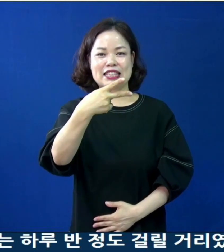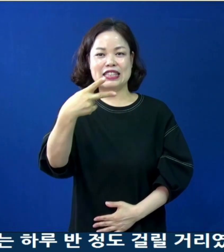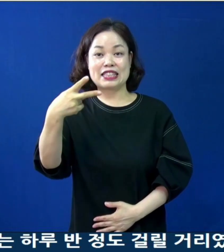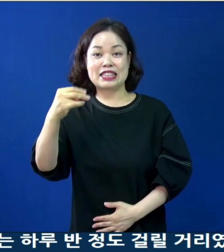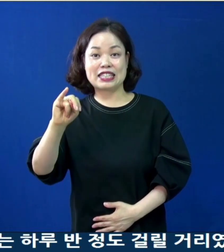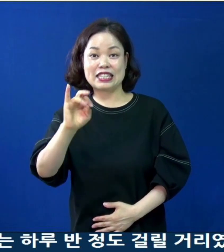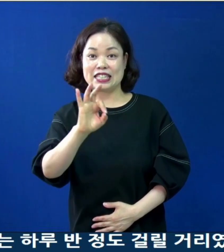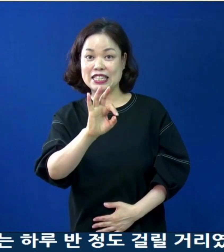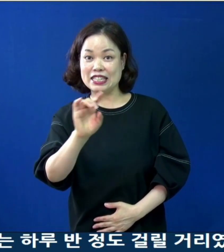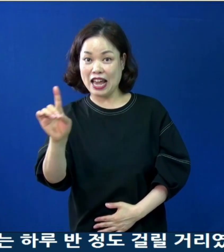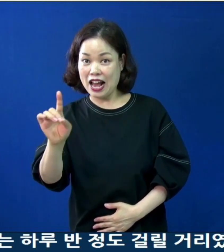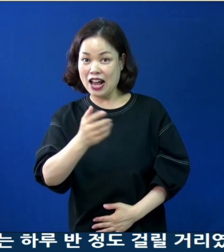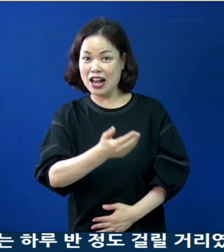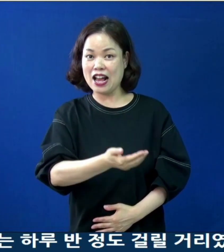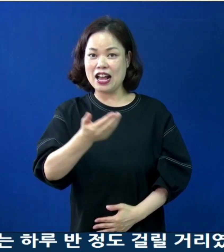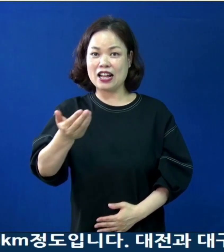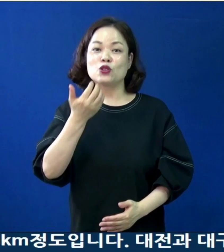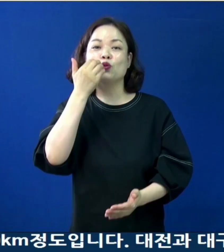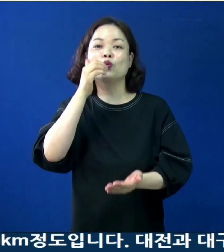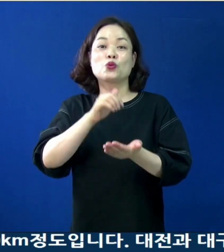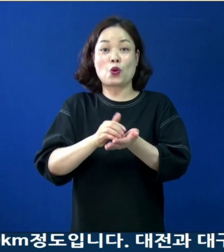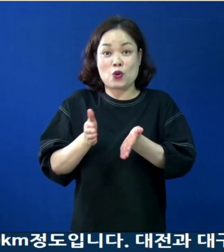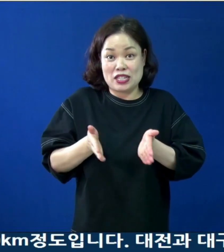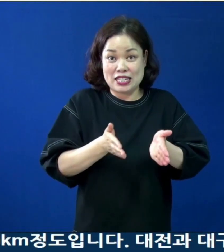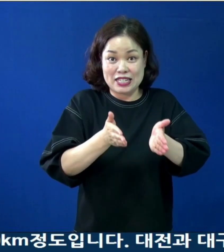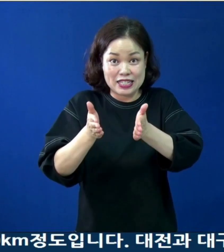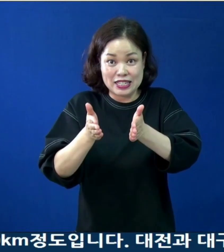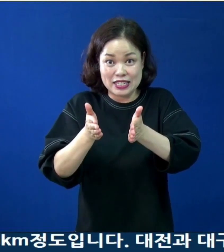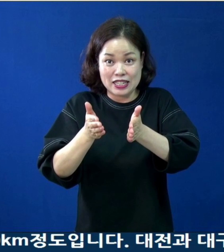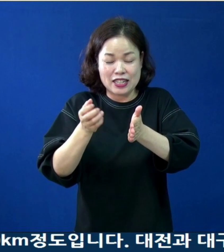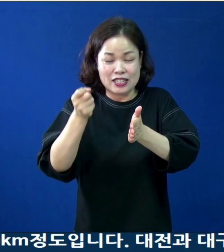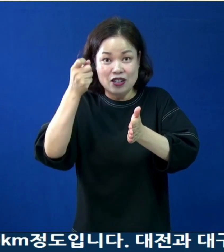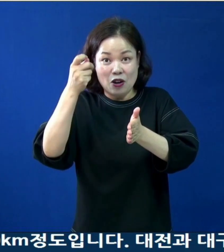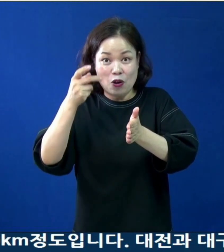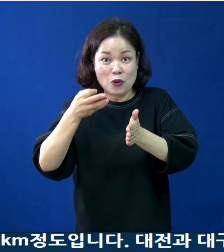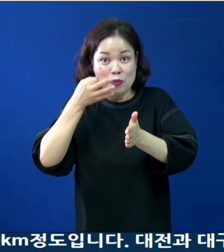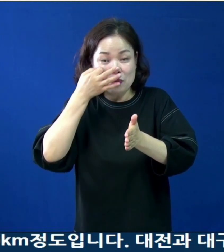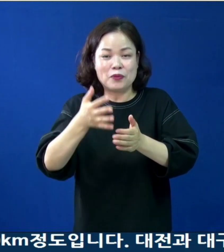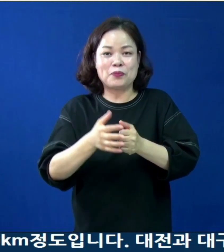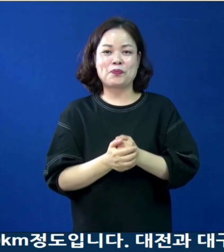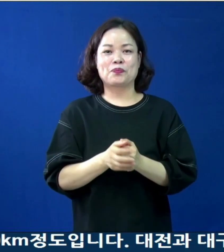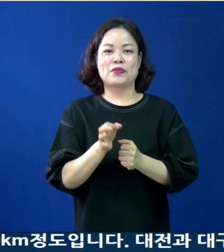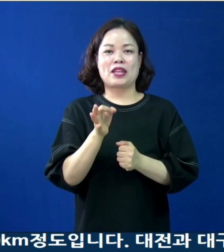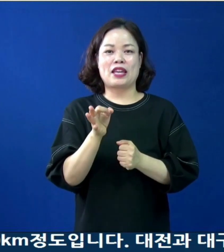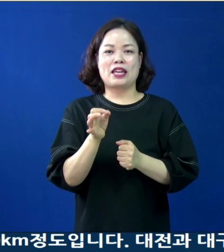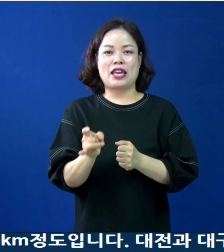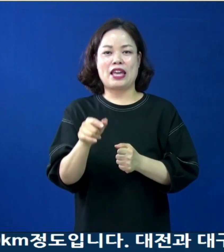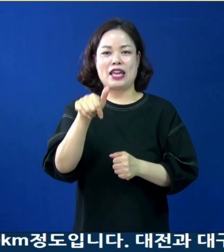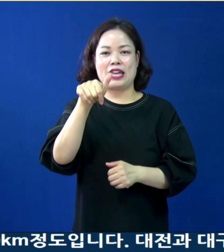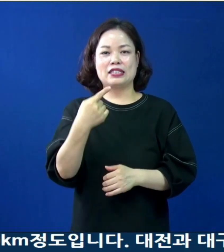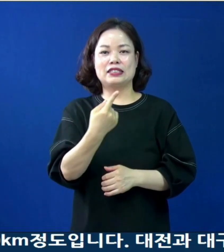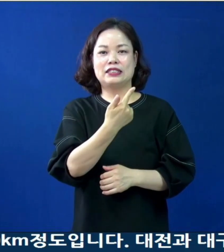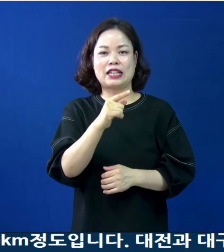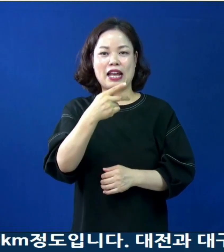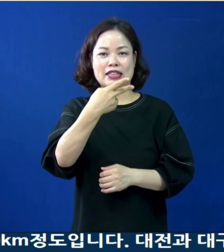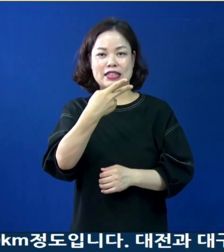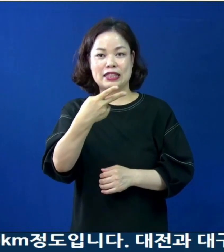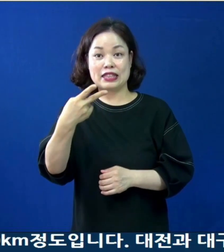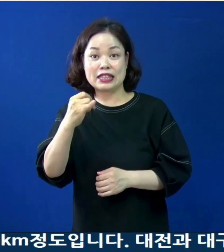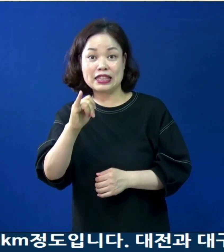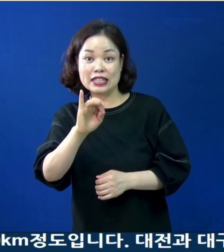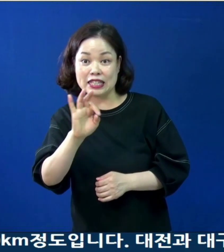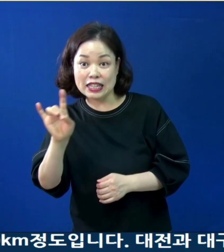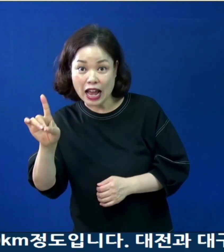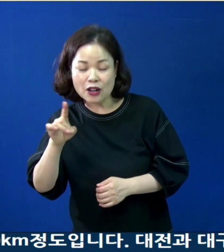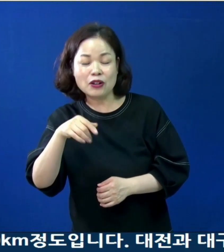에그나티아라는 길로 이동을 했죠. 돌길 여러 차례 봐드렸습니다. 에그나티아로. 다시 이제 17장